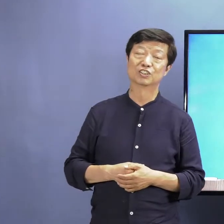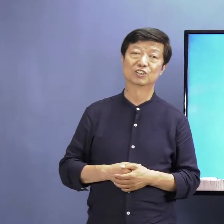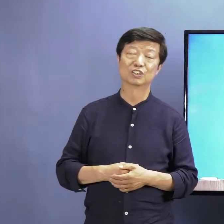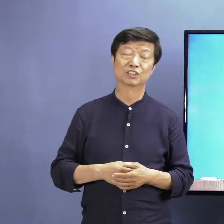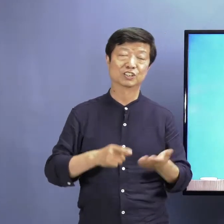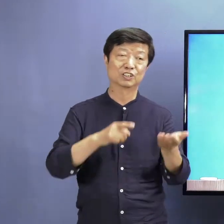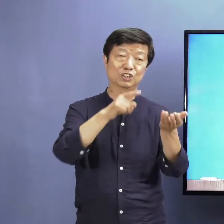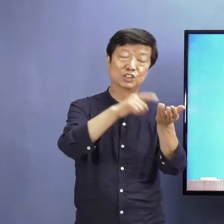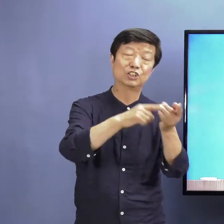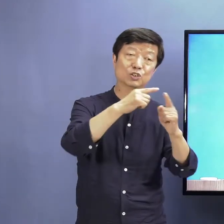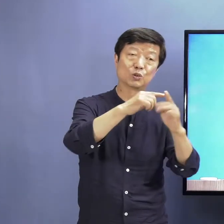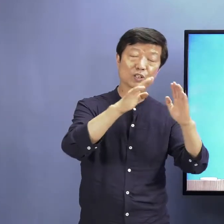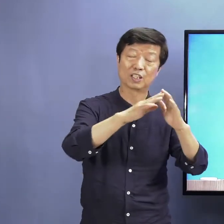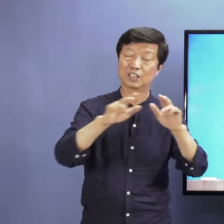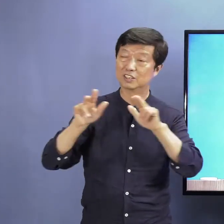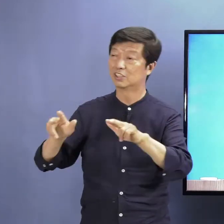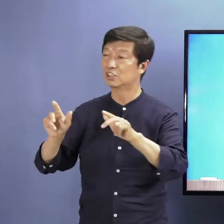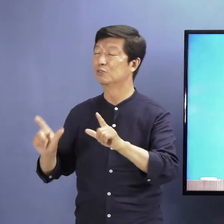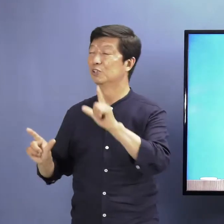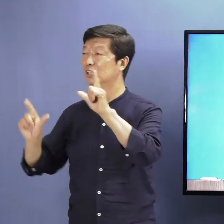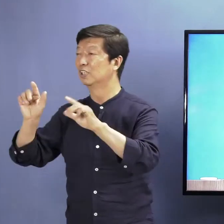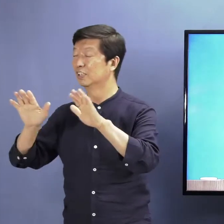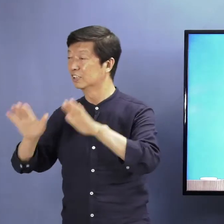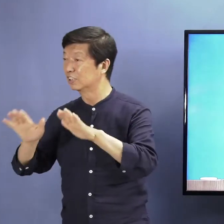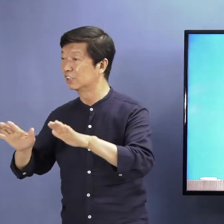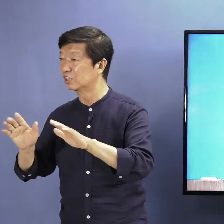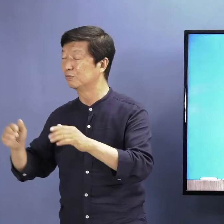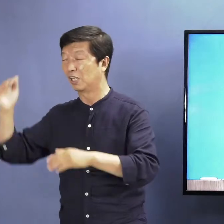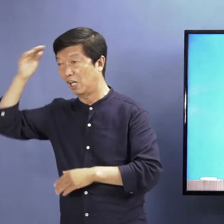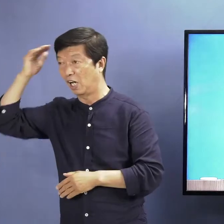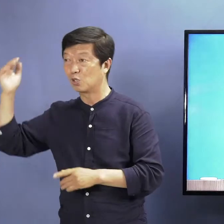라오디게아 교회가 가장 비슷한 거예요. 특히 지금의 한국 교회.